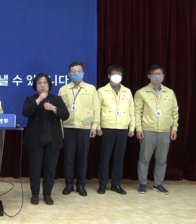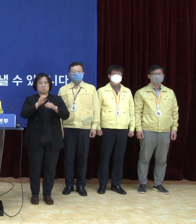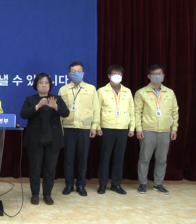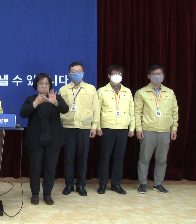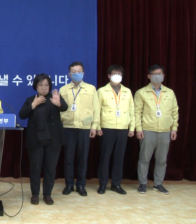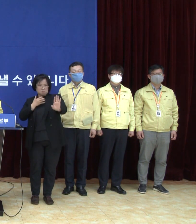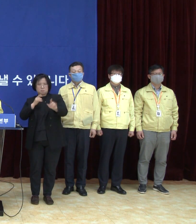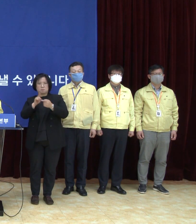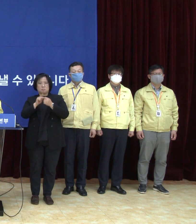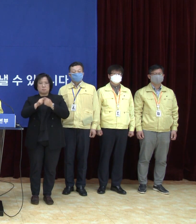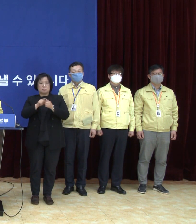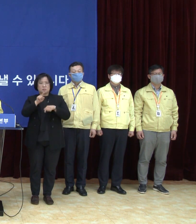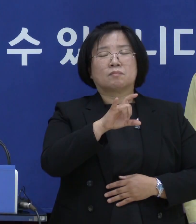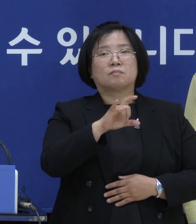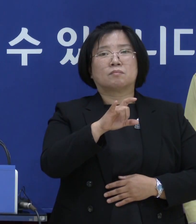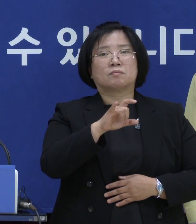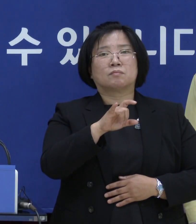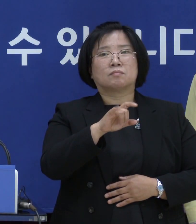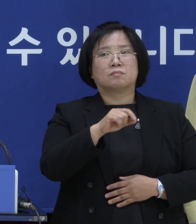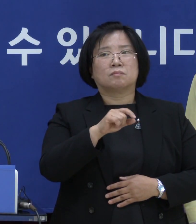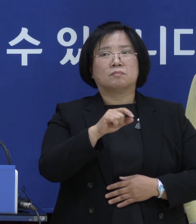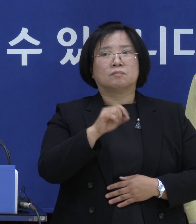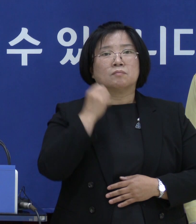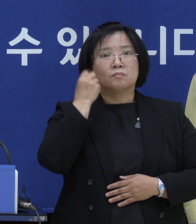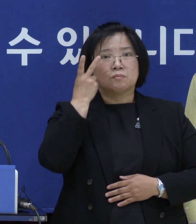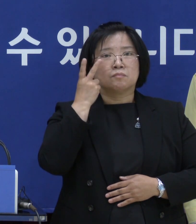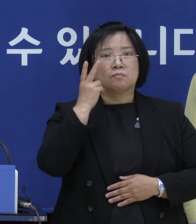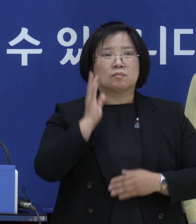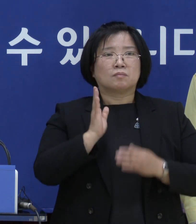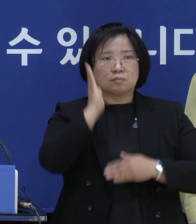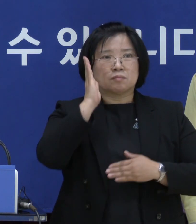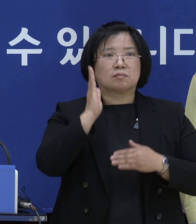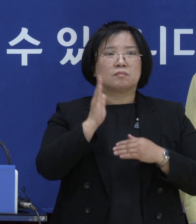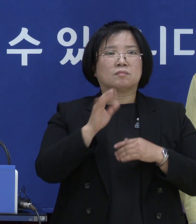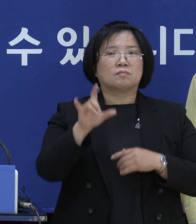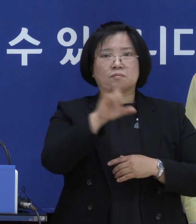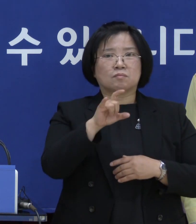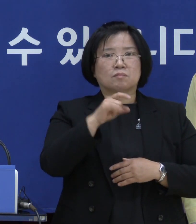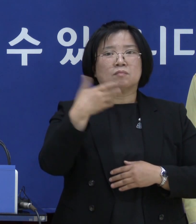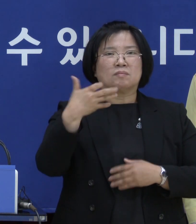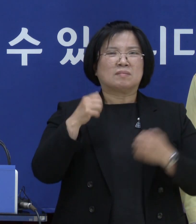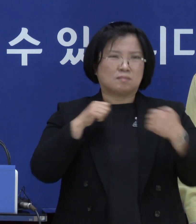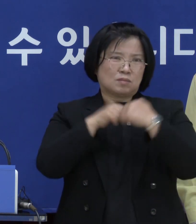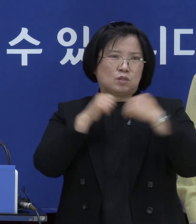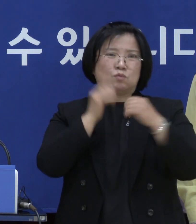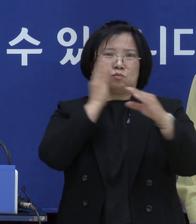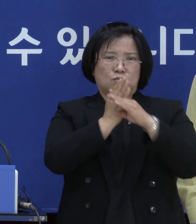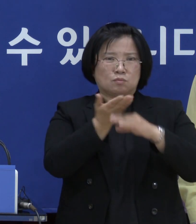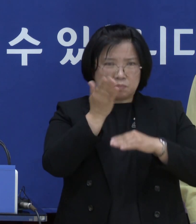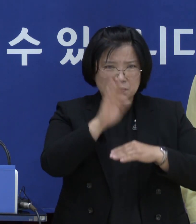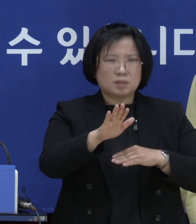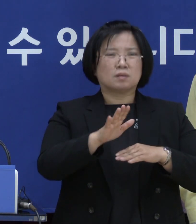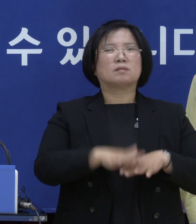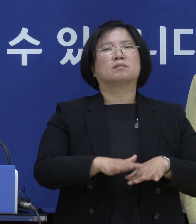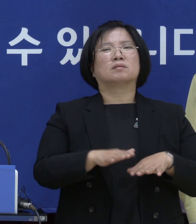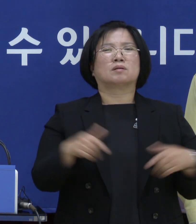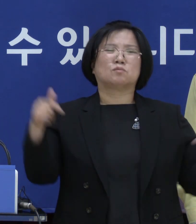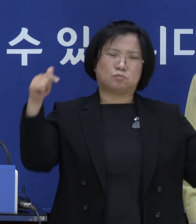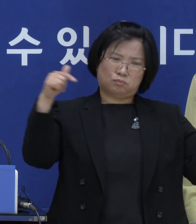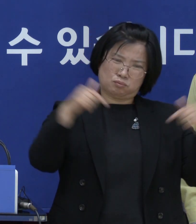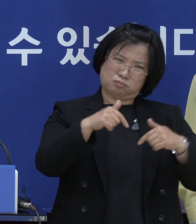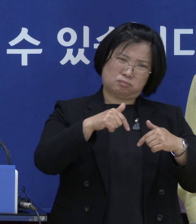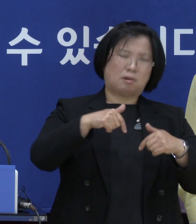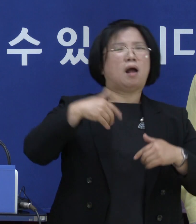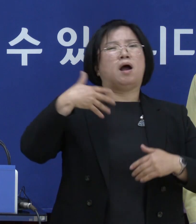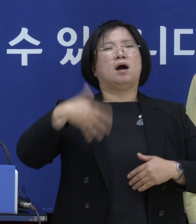주셔서 감사합니다. 두 달 넘게 코로나19와 전쟁을 하고 있지만 그 기세는 아직 꺾이지